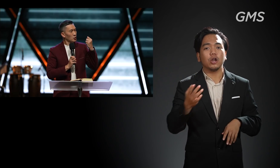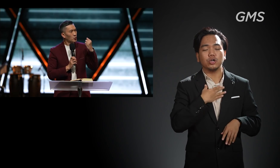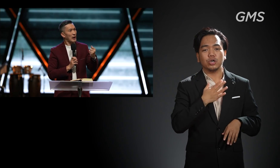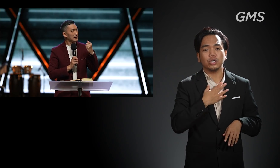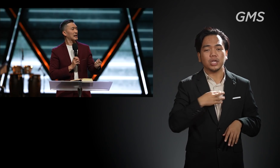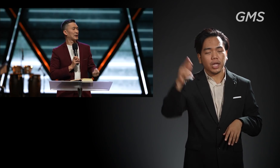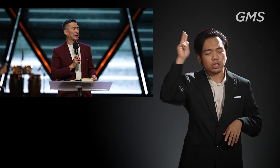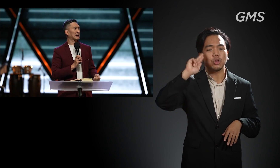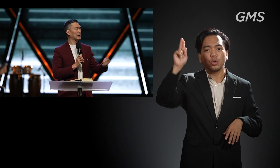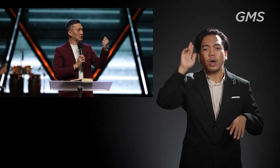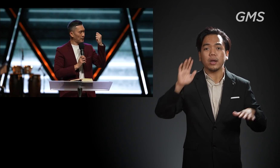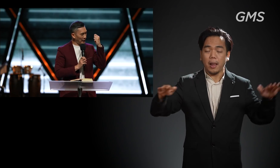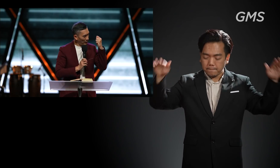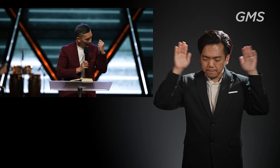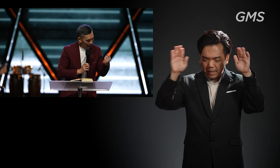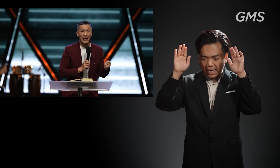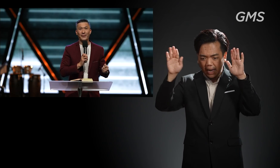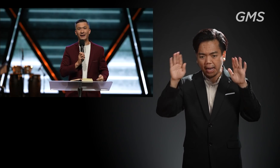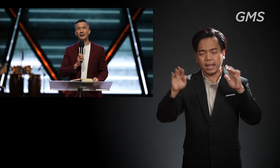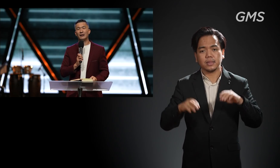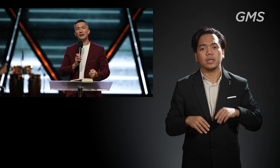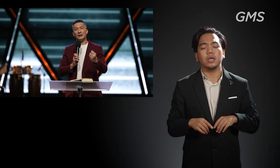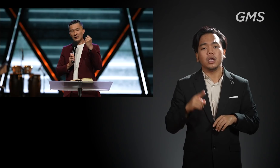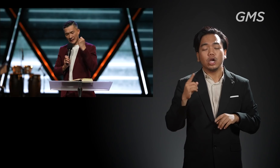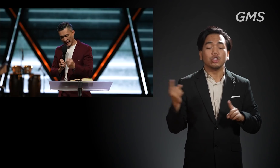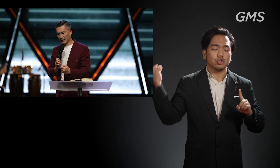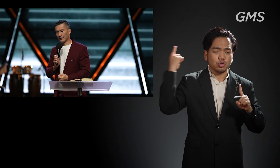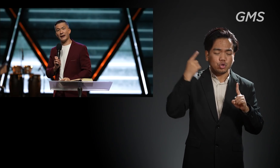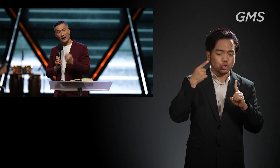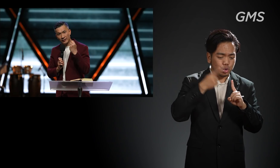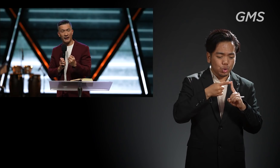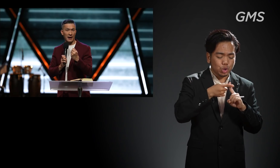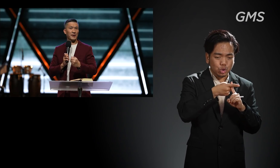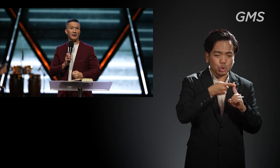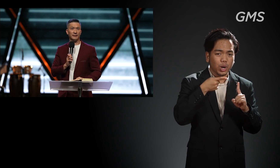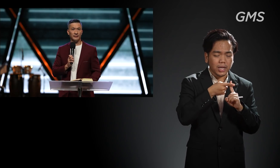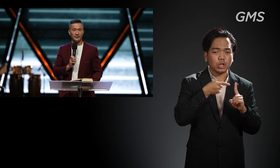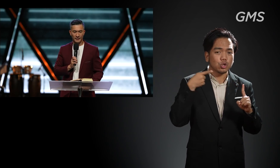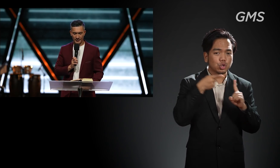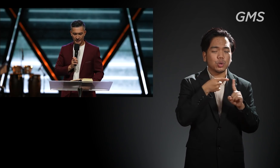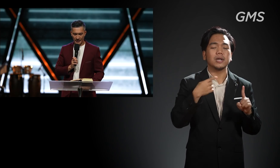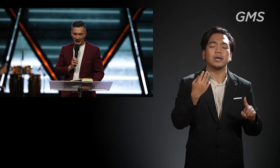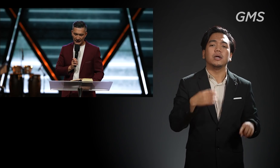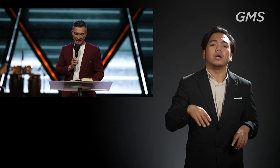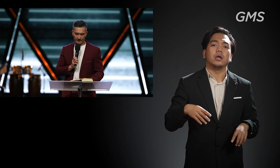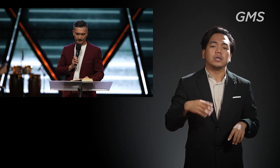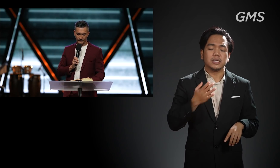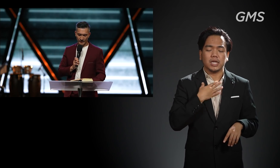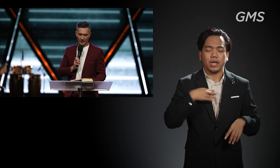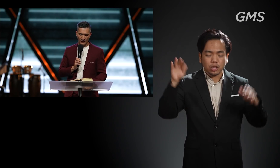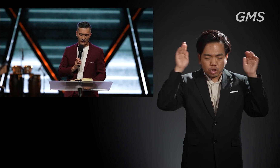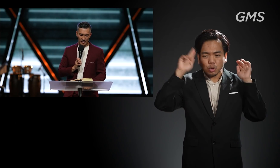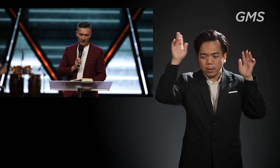satu tujuan saya diberkati adalah supaya keluargaku happy, sehat, healthy and happy. Yang ketiga,